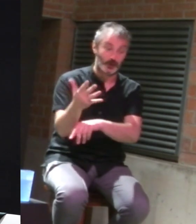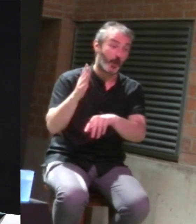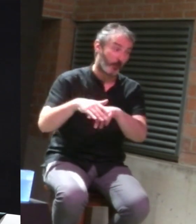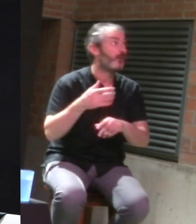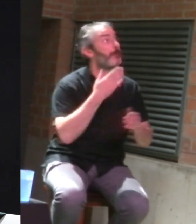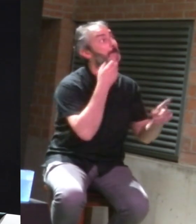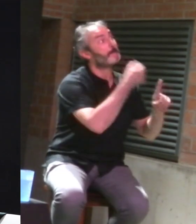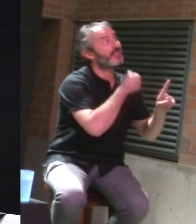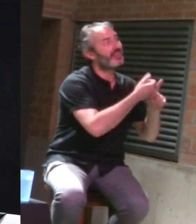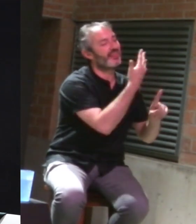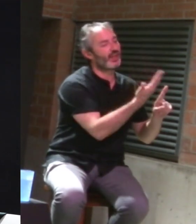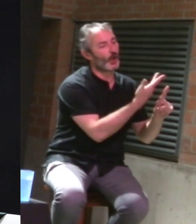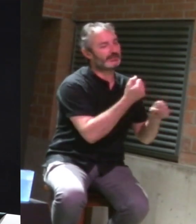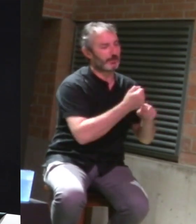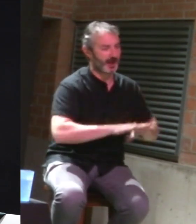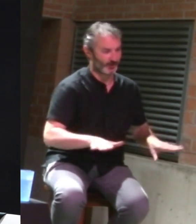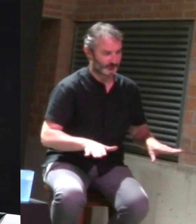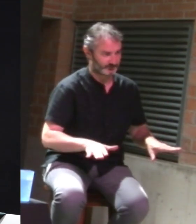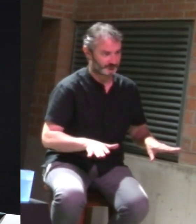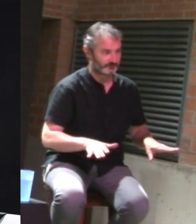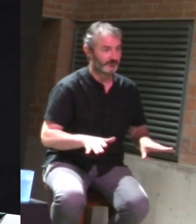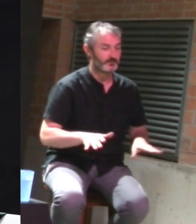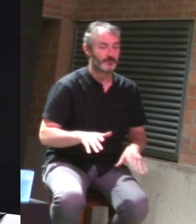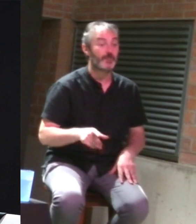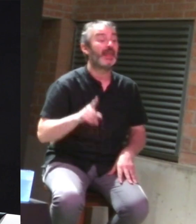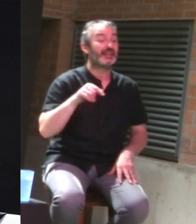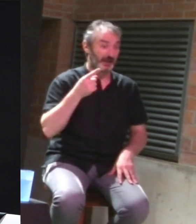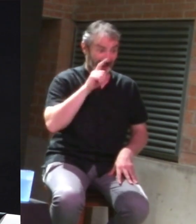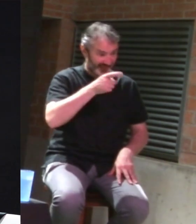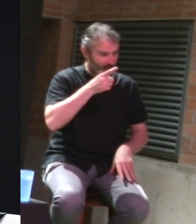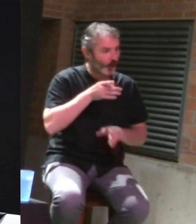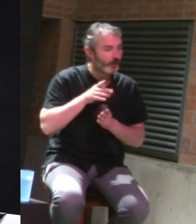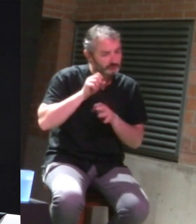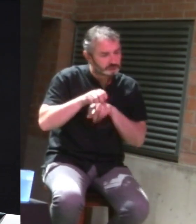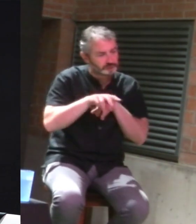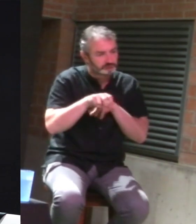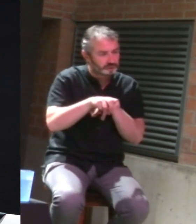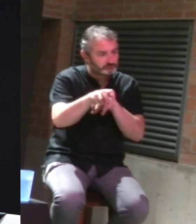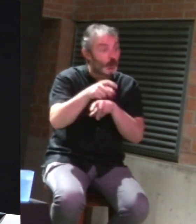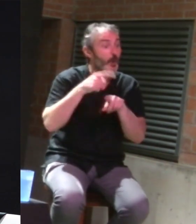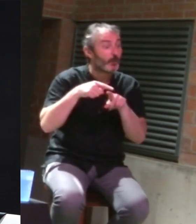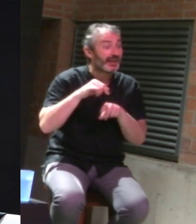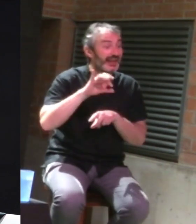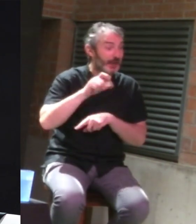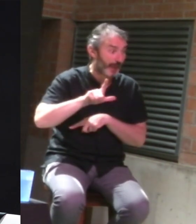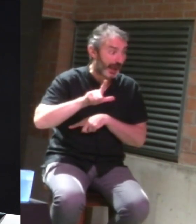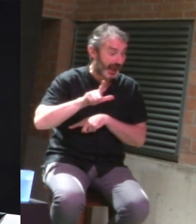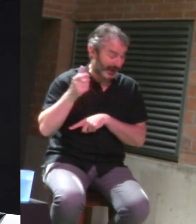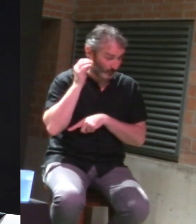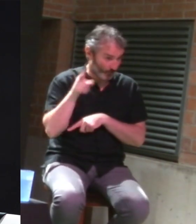any fan una caminada, que és la caminada que va fer l'Isabel Vila, per reivindicar això. Isabel Vila va